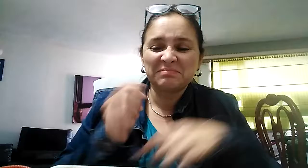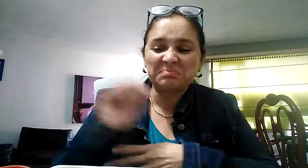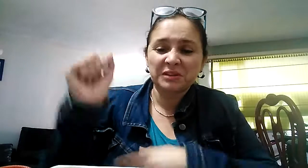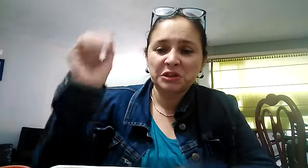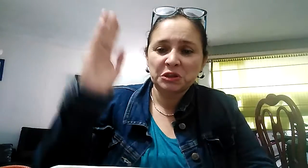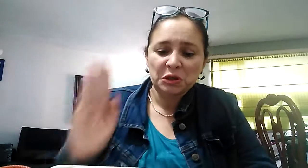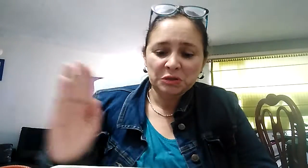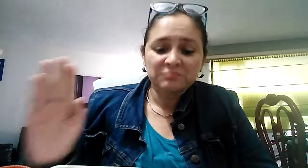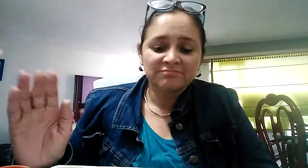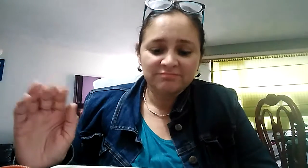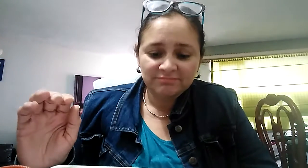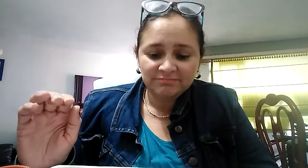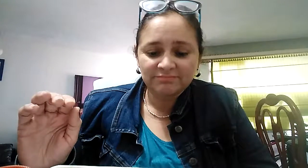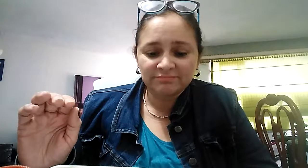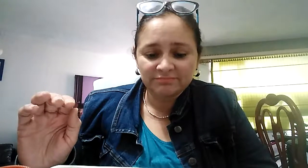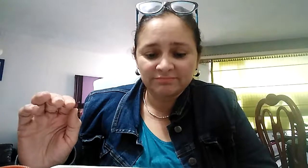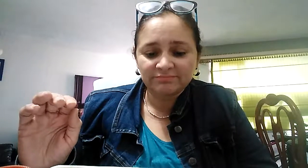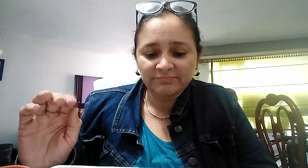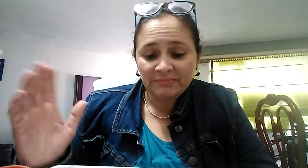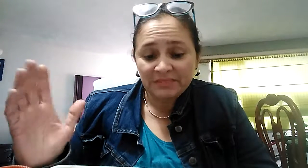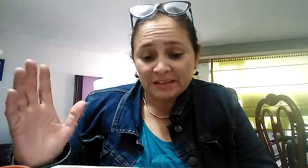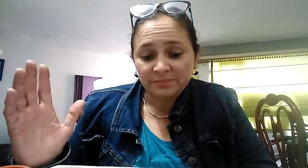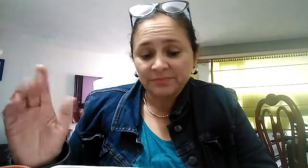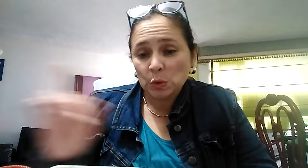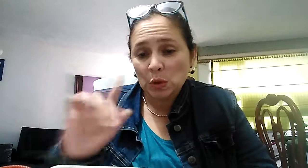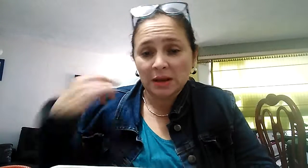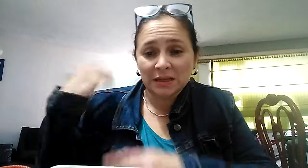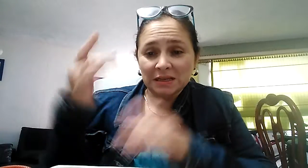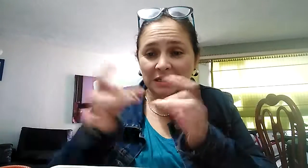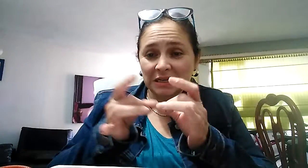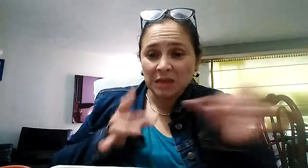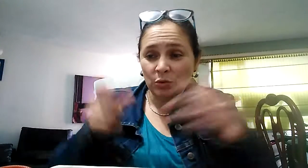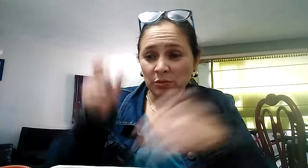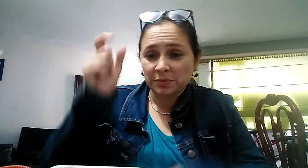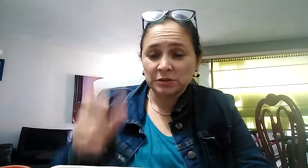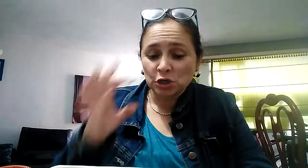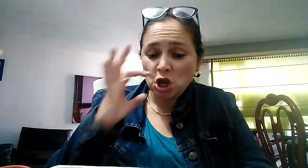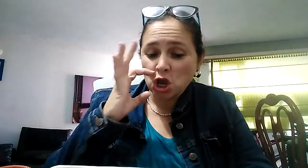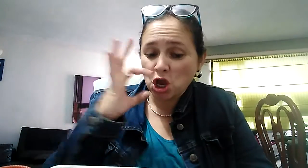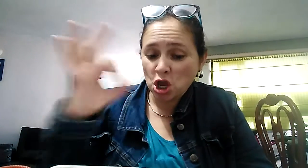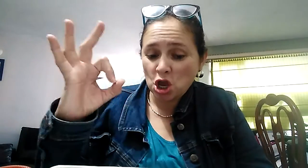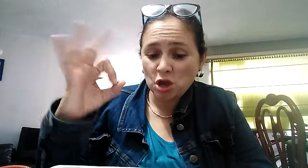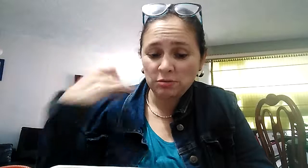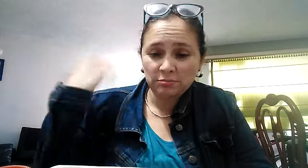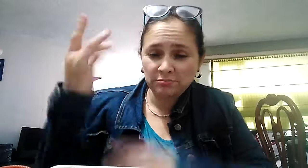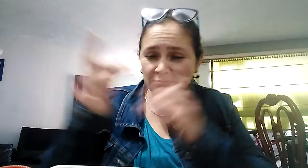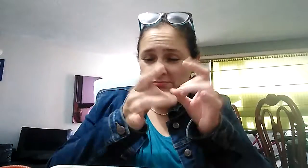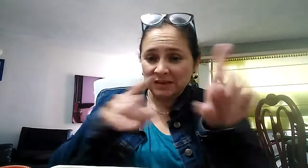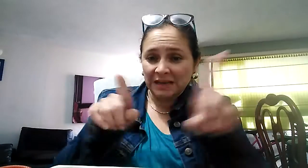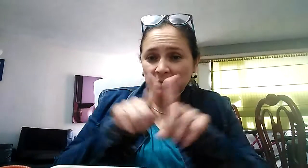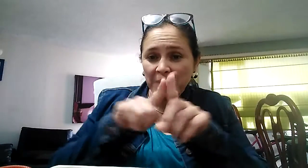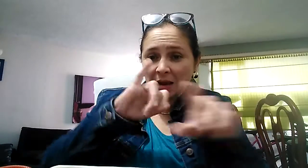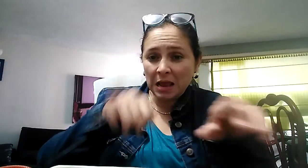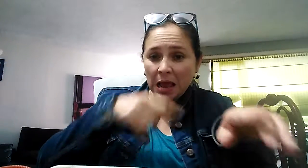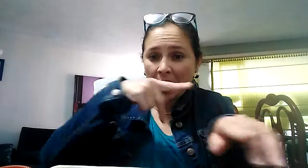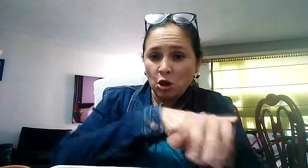McGoker! ¡Inventor aficionado! ¿Por qué escupiste en tu mano? Ni siquiera lo sé. ¡Ey, ya te recuerdo! ¡Tu robot casi